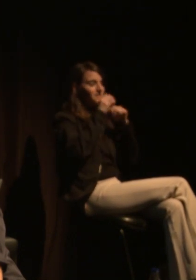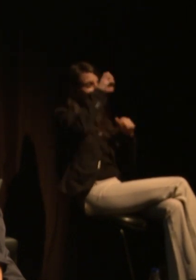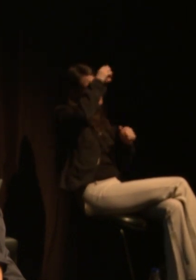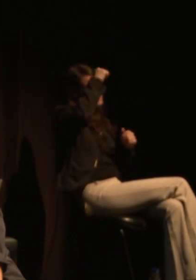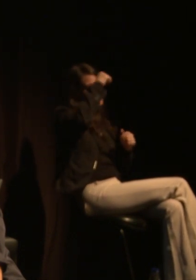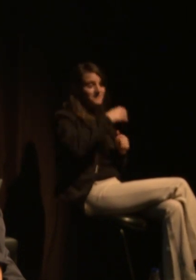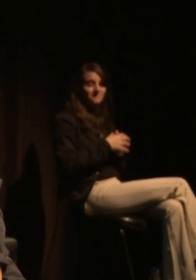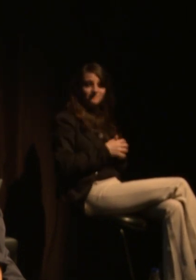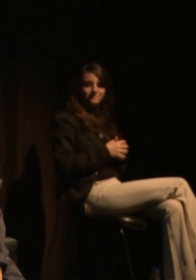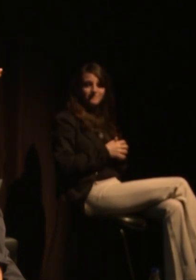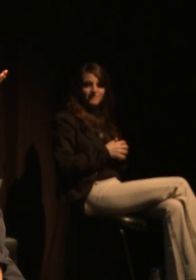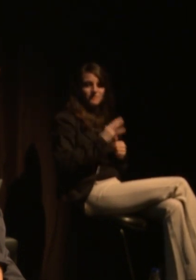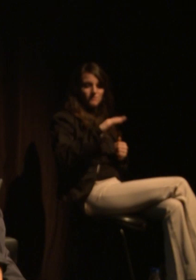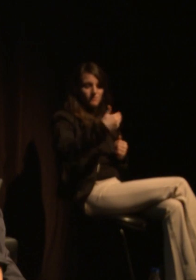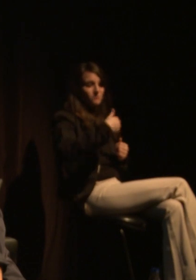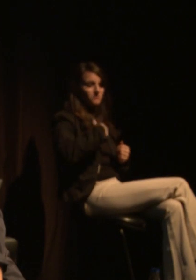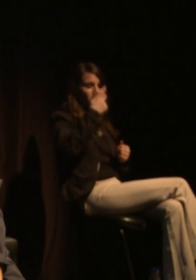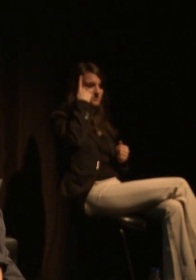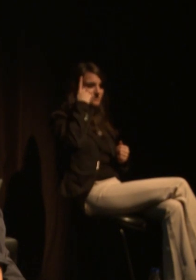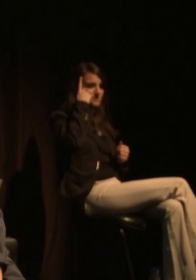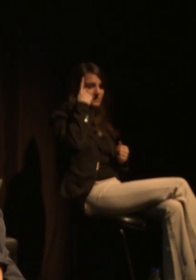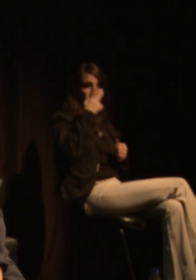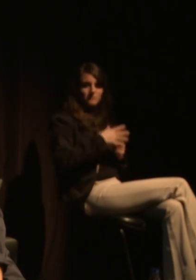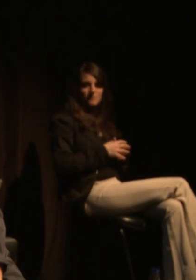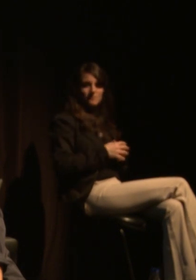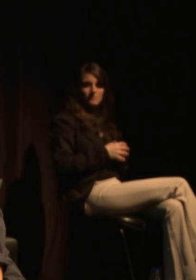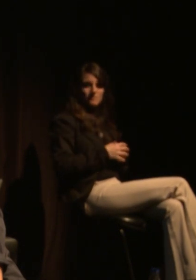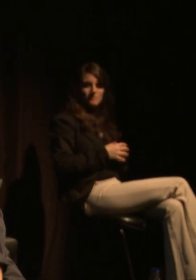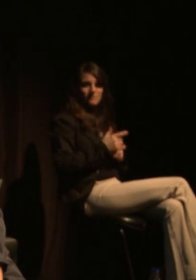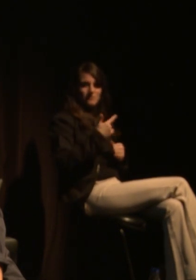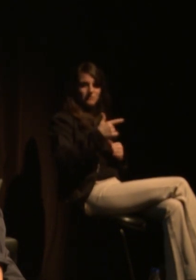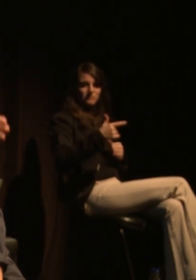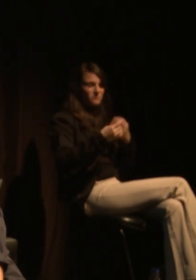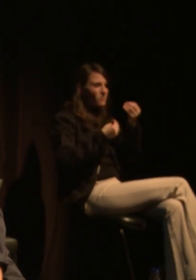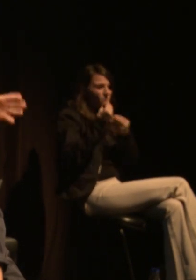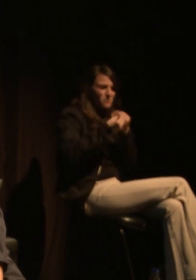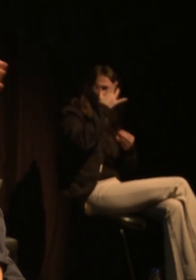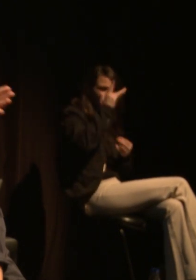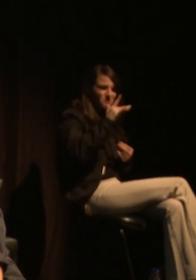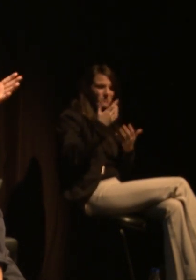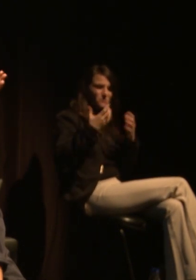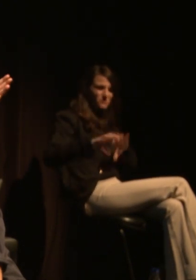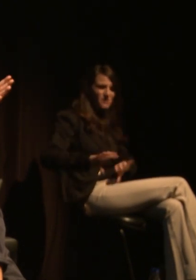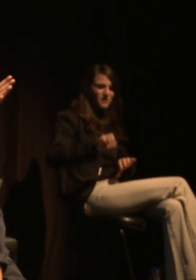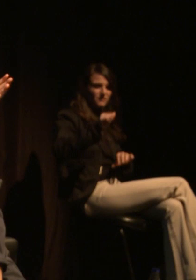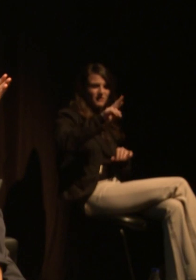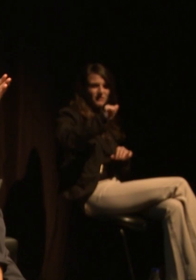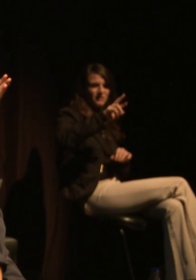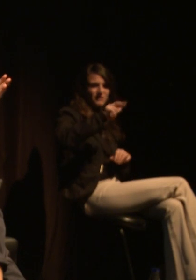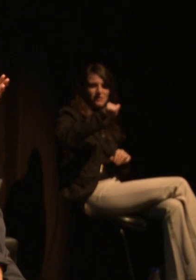etc. Quando eu vim para São Paulo, eu não tinha a mínima ideia, eu não queria mais ficar em